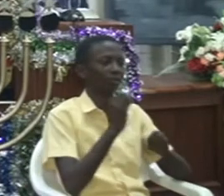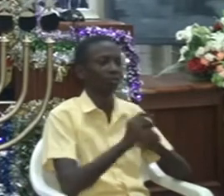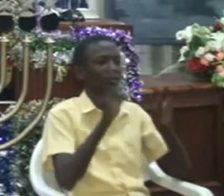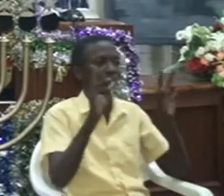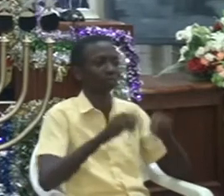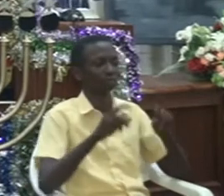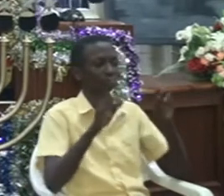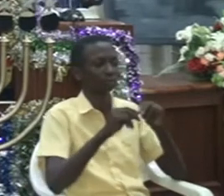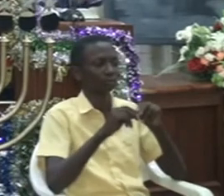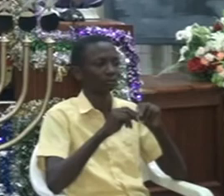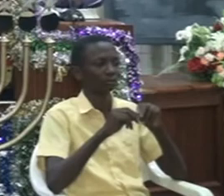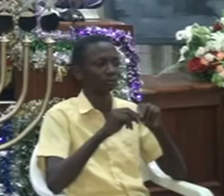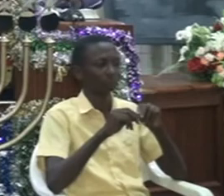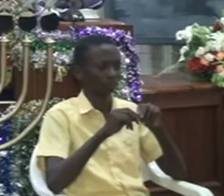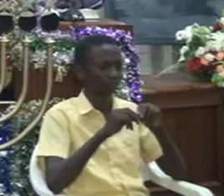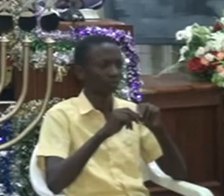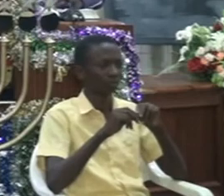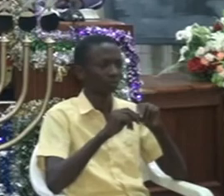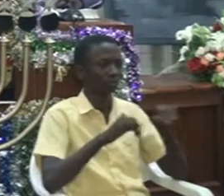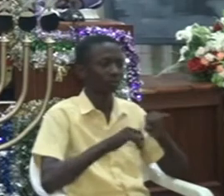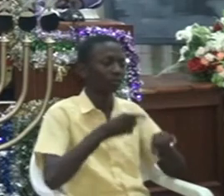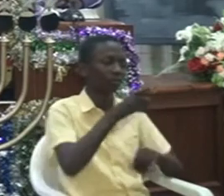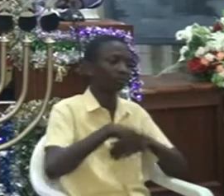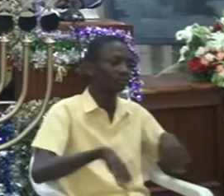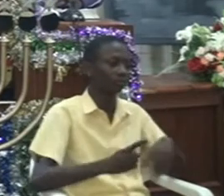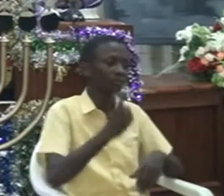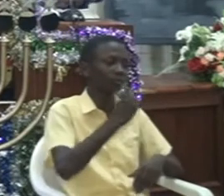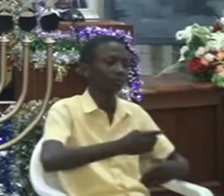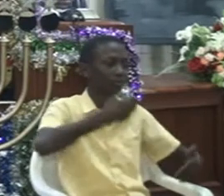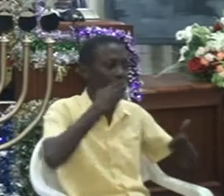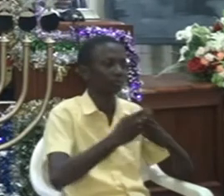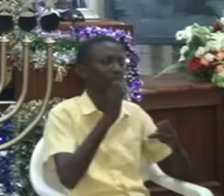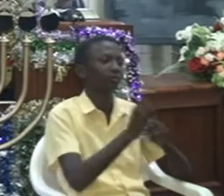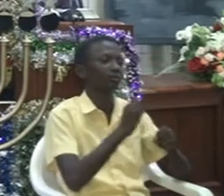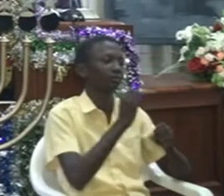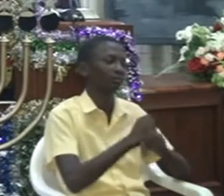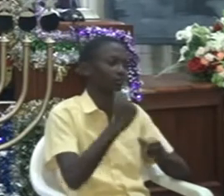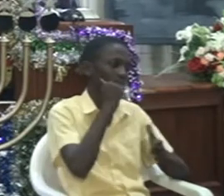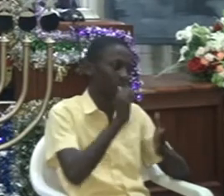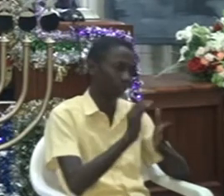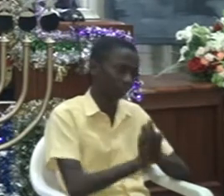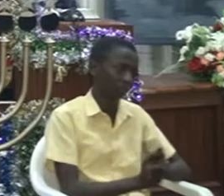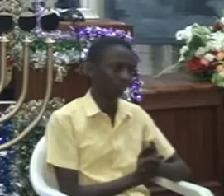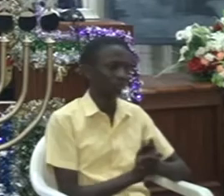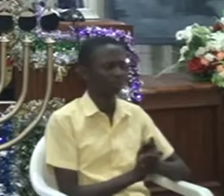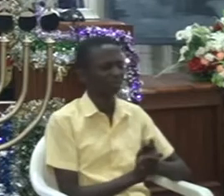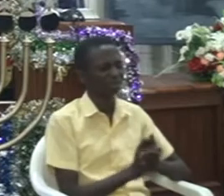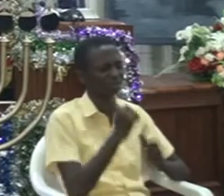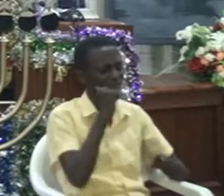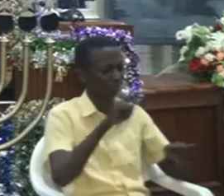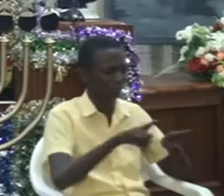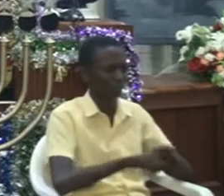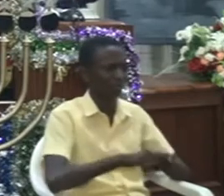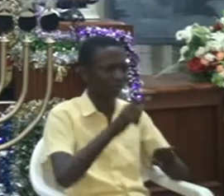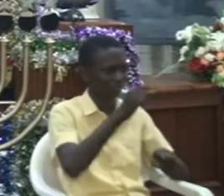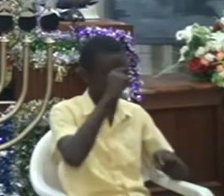matendo mazuri. Si tu fais une bonne œuvre, sœur, dada yangu, ukifanya kitendo kizuri, ce n'est